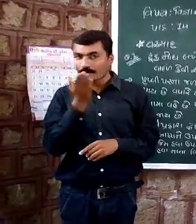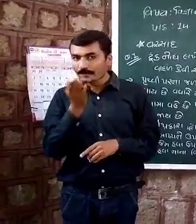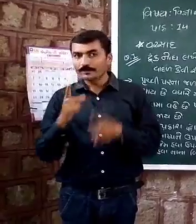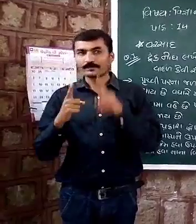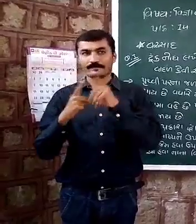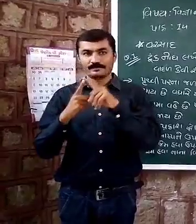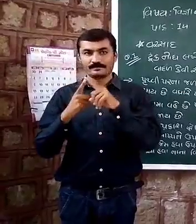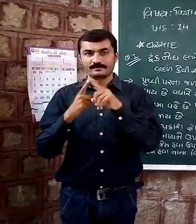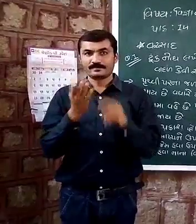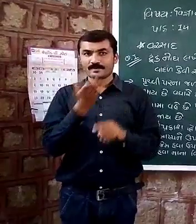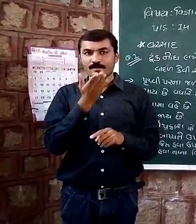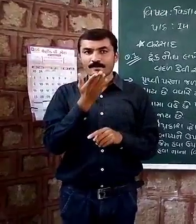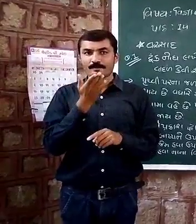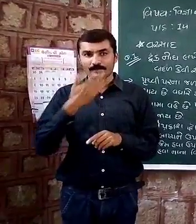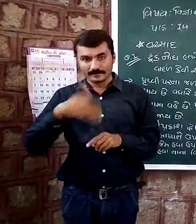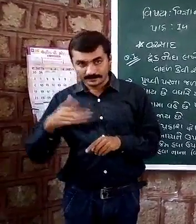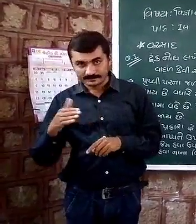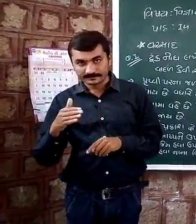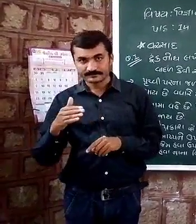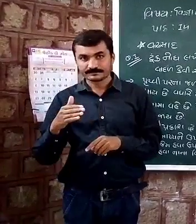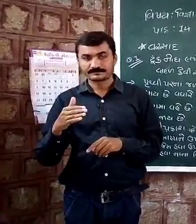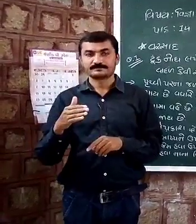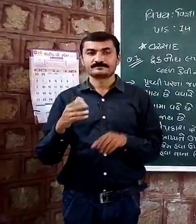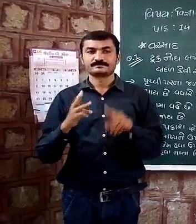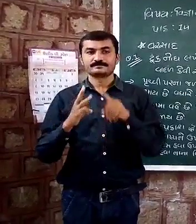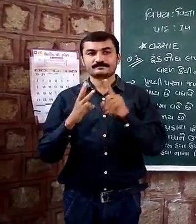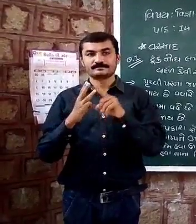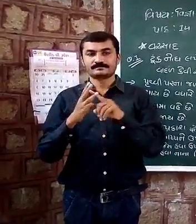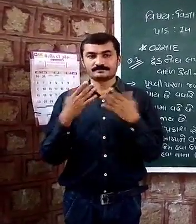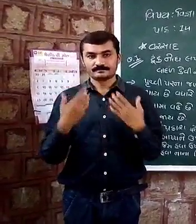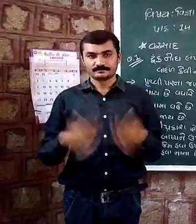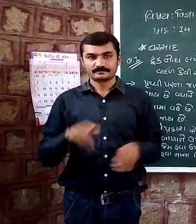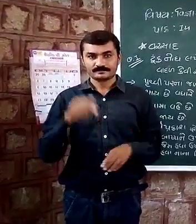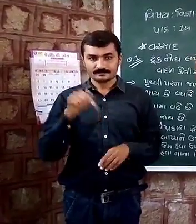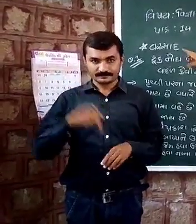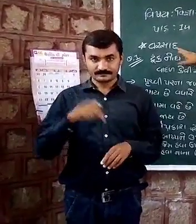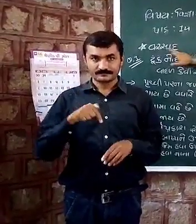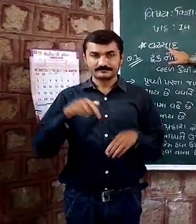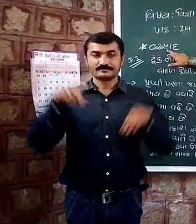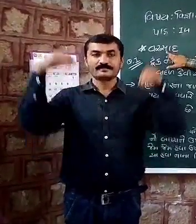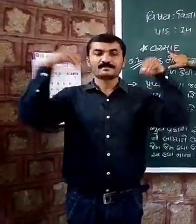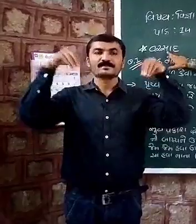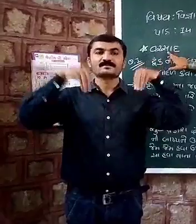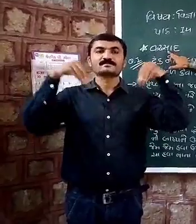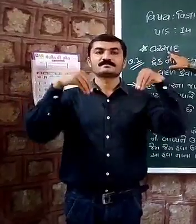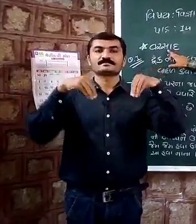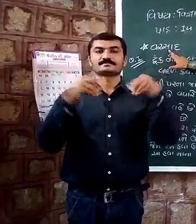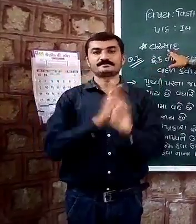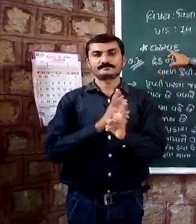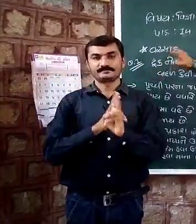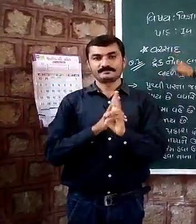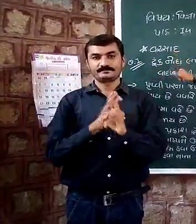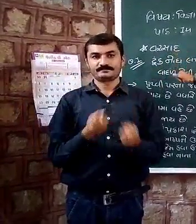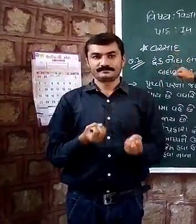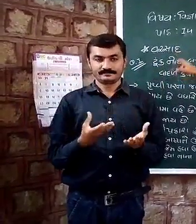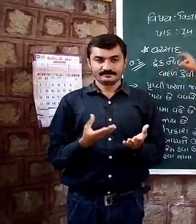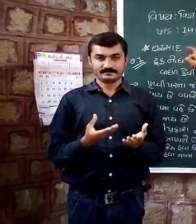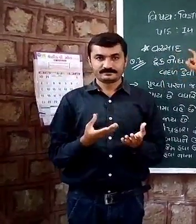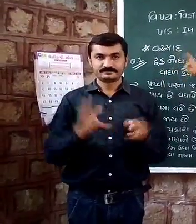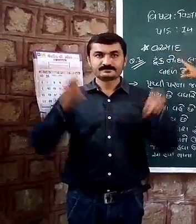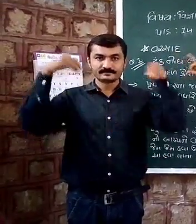હવાની ગતિ અને આબોહવા આ ત્રણ મુદ્દાઓ પર વાત કરી. આજે આપણે વરસાદની વાત કરવાની છે.